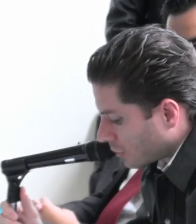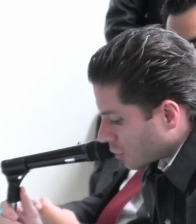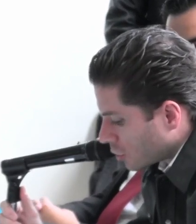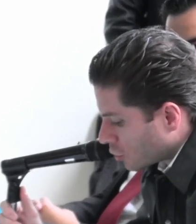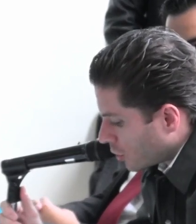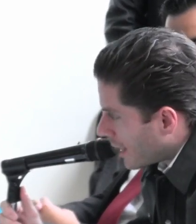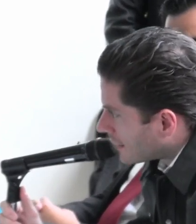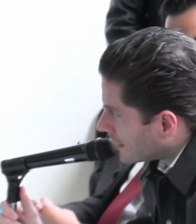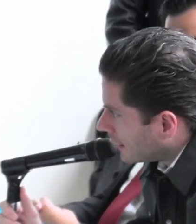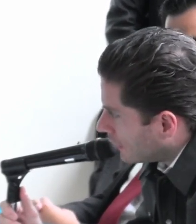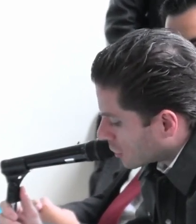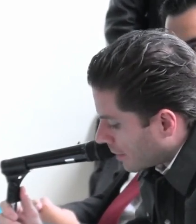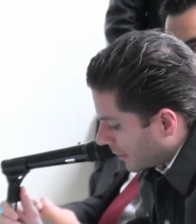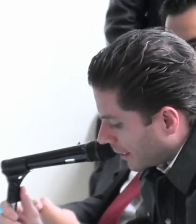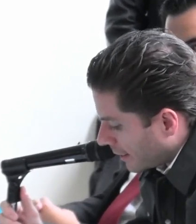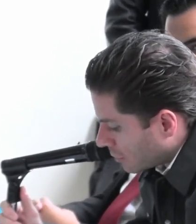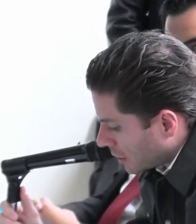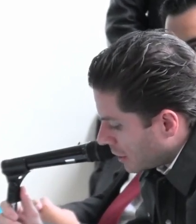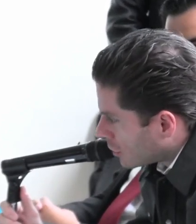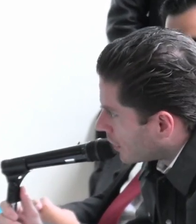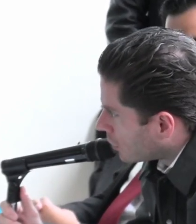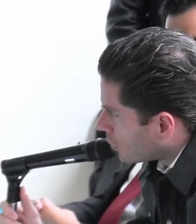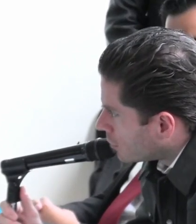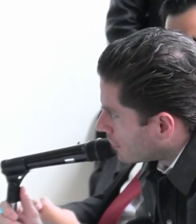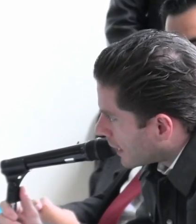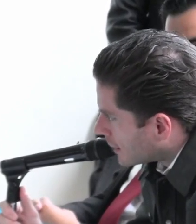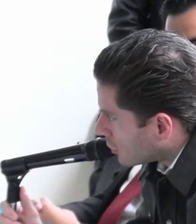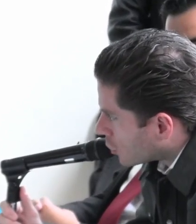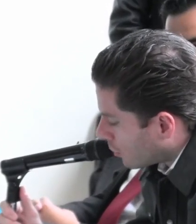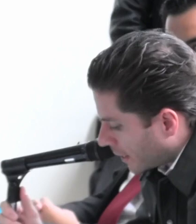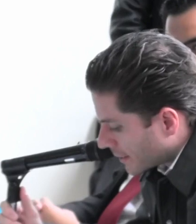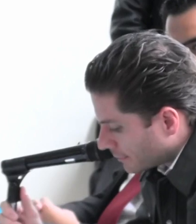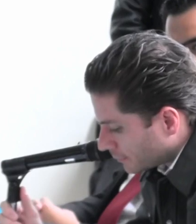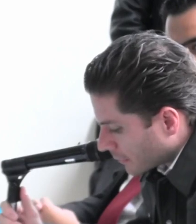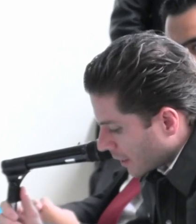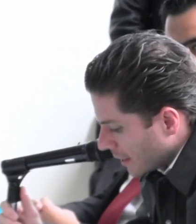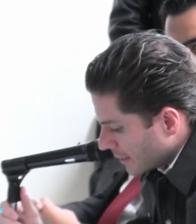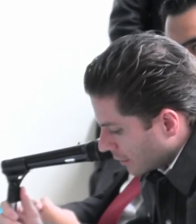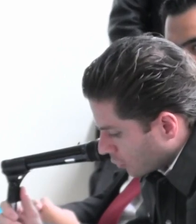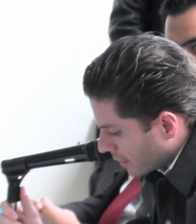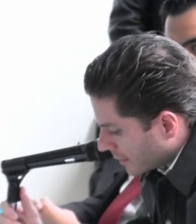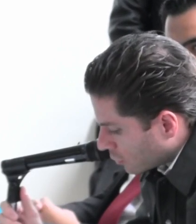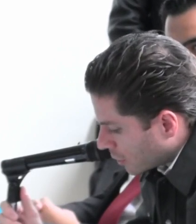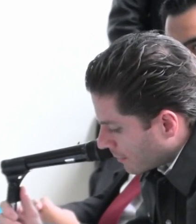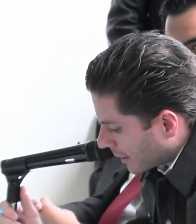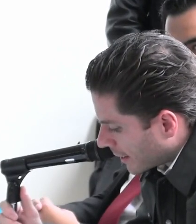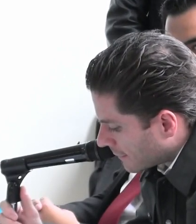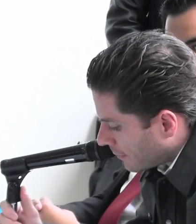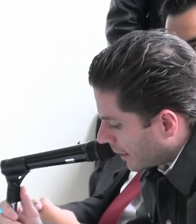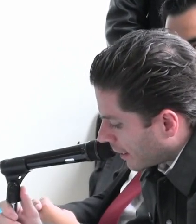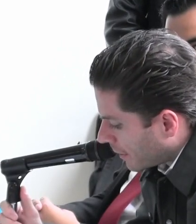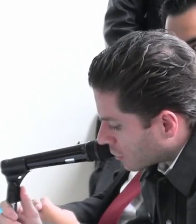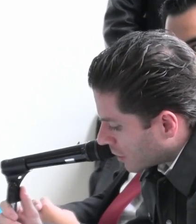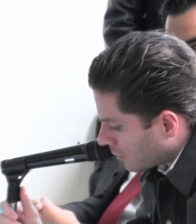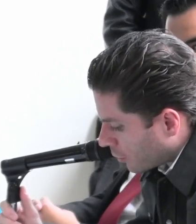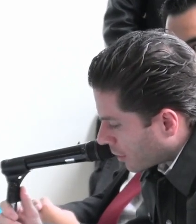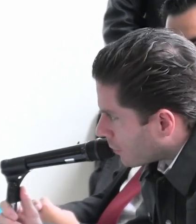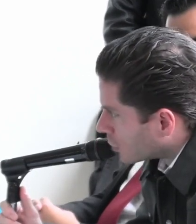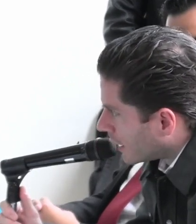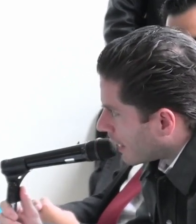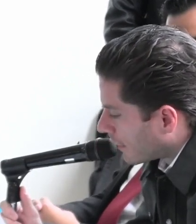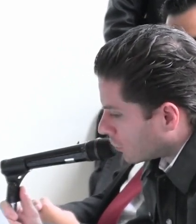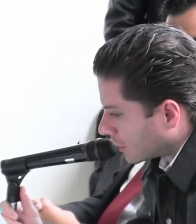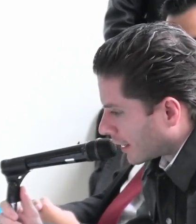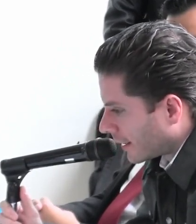beneficiarios directos son las y los capitalinos y sobre todo las y los jóvenes. Sin duda este es un tema que es familiar para usted, por